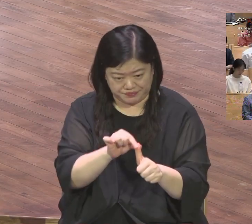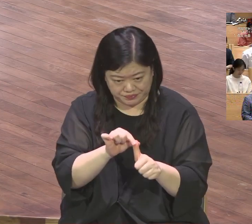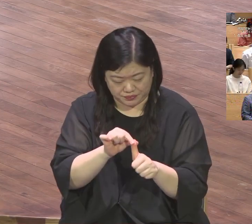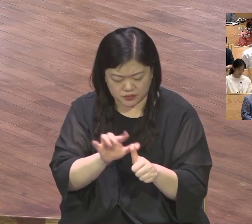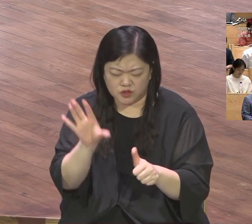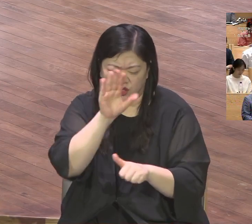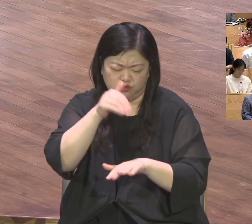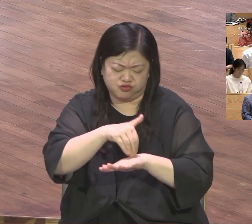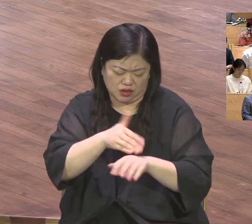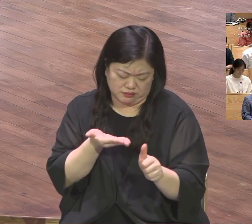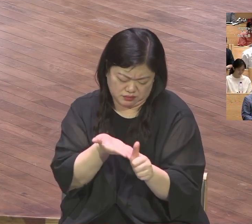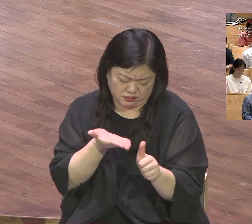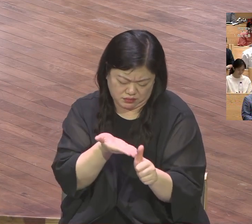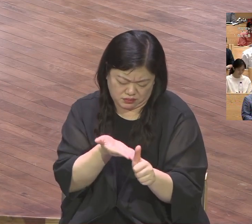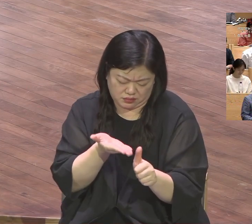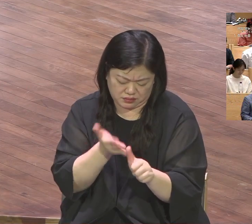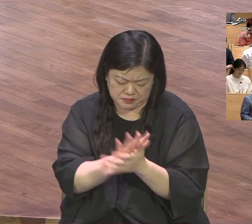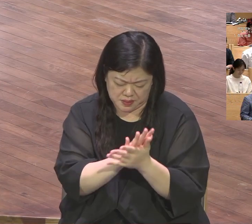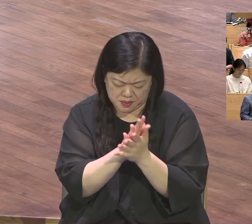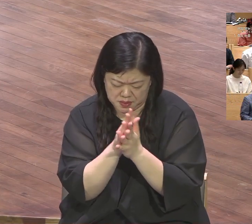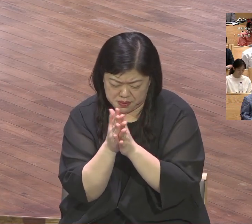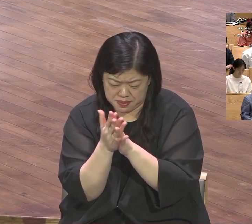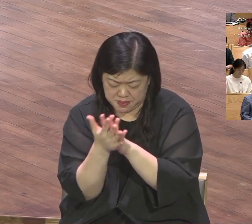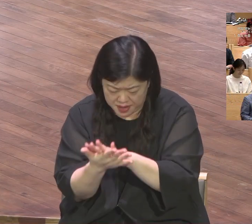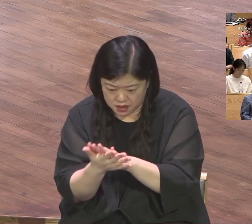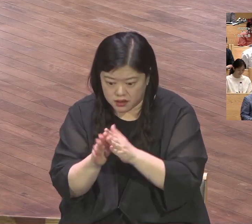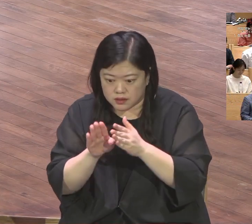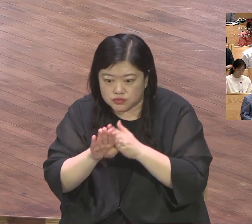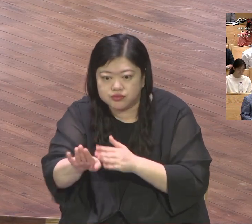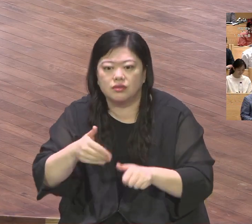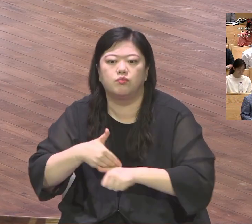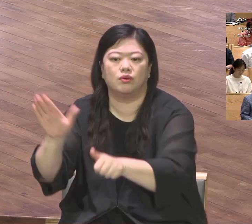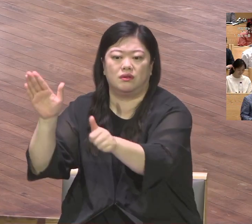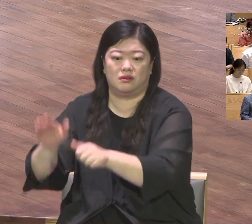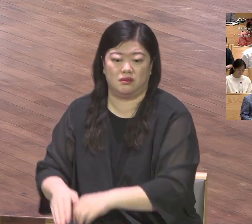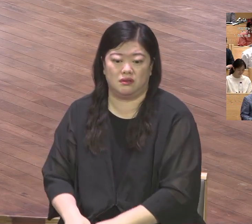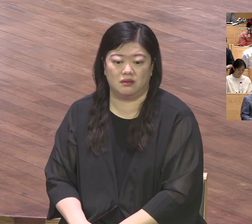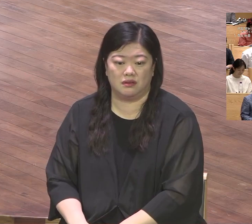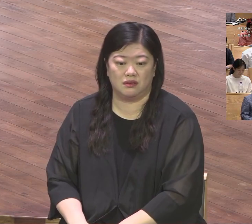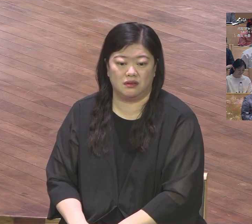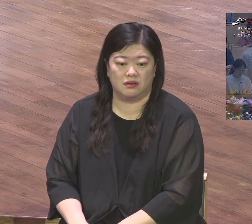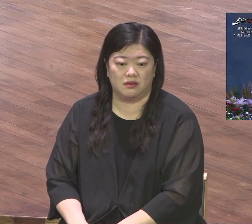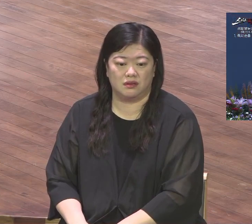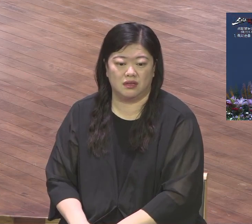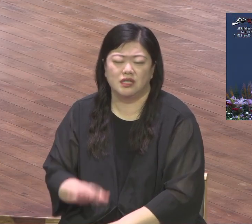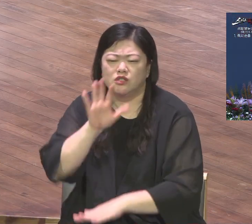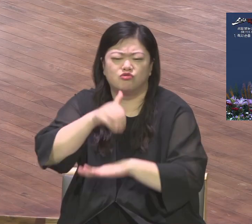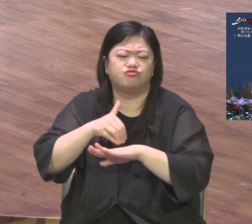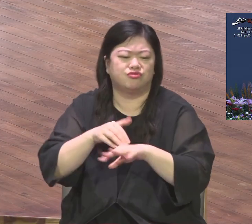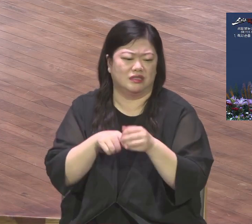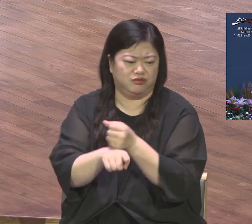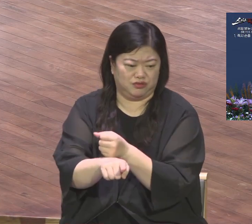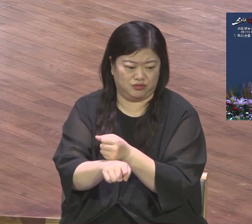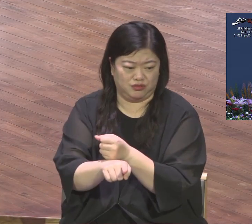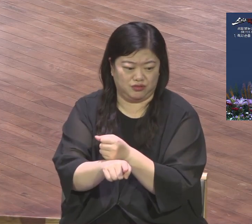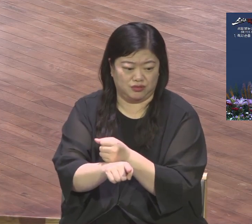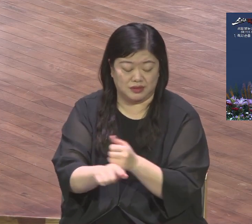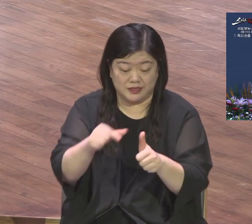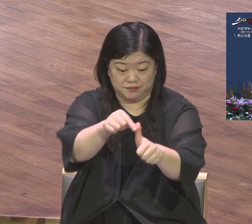사용하신다. 그거 아셔야 돼요. 만드셔서 사용하세요. 순종하는 그